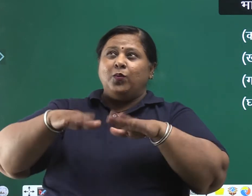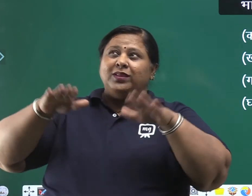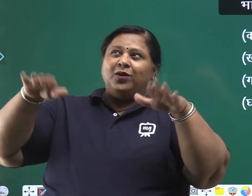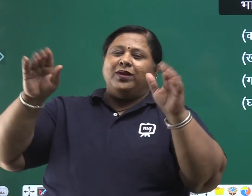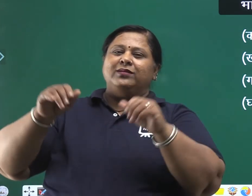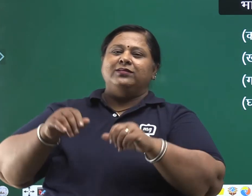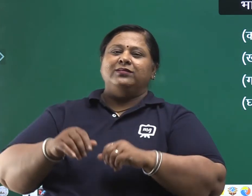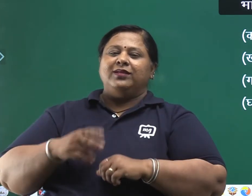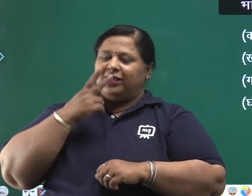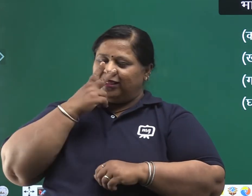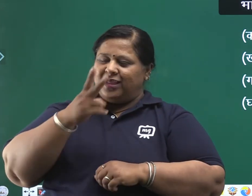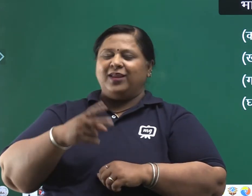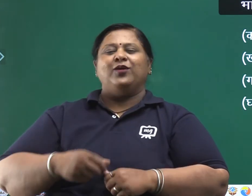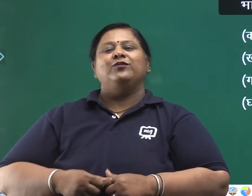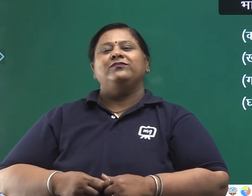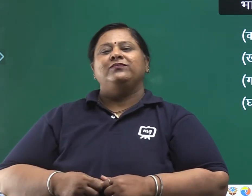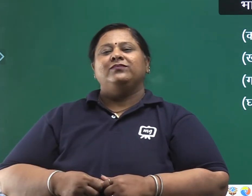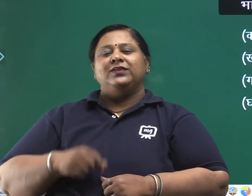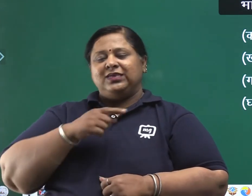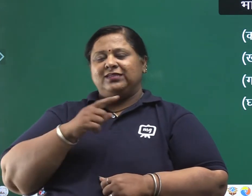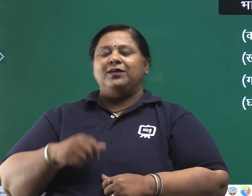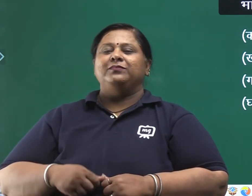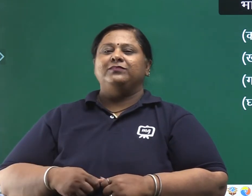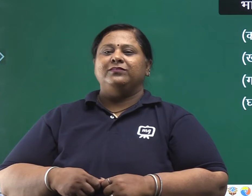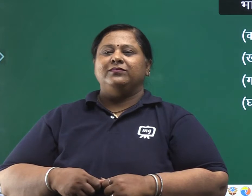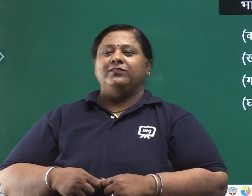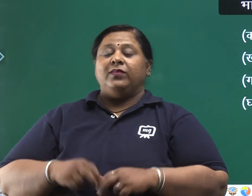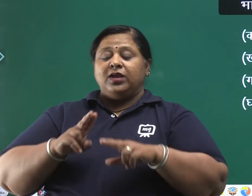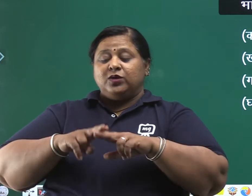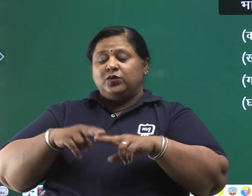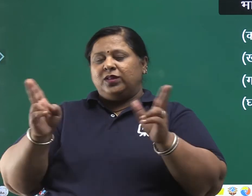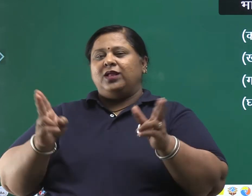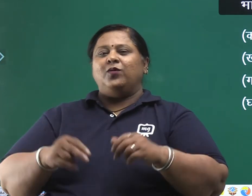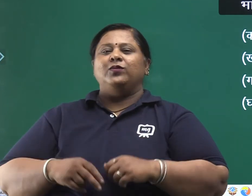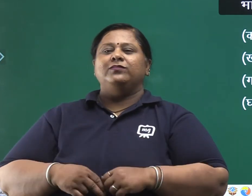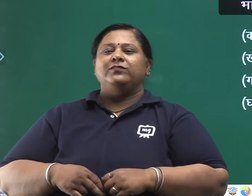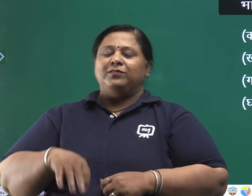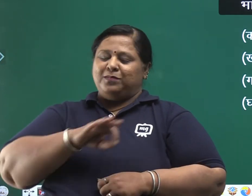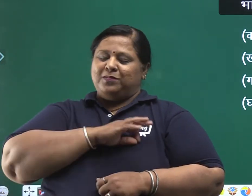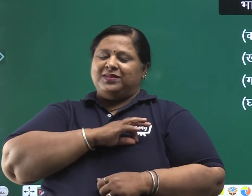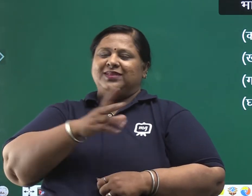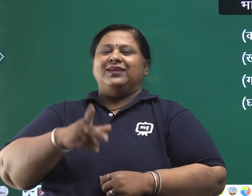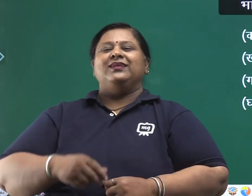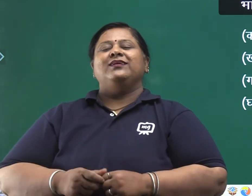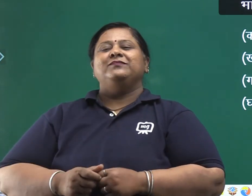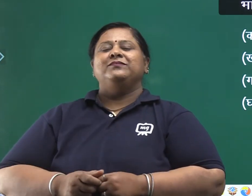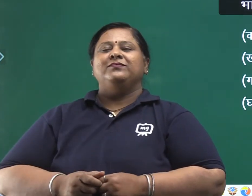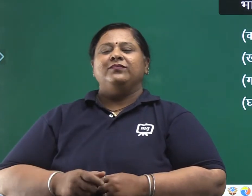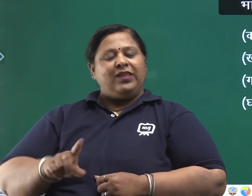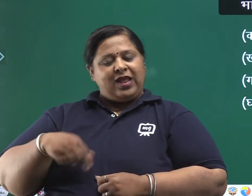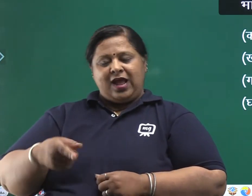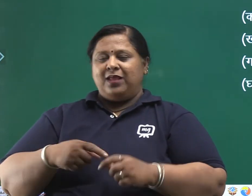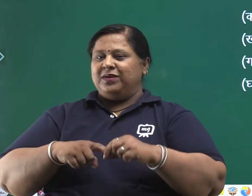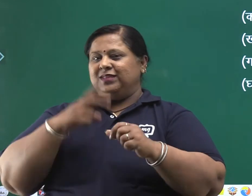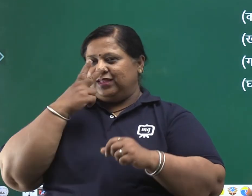हुए देख रहे हैं। ये सब स्वतंत्रता को पसंद करते हैं। आगे का